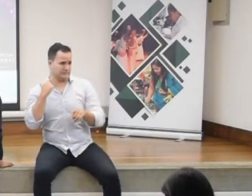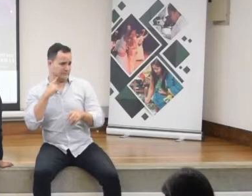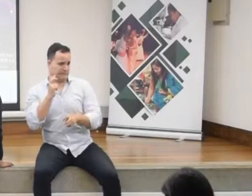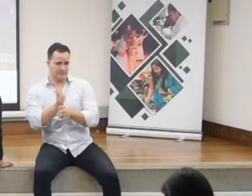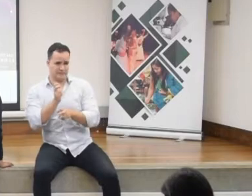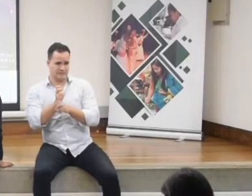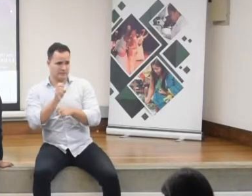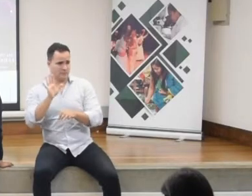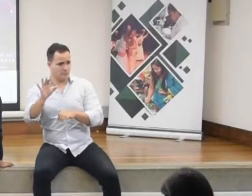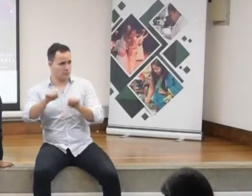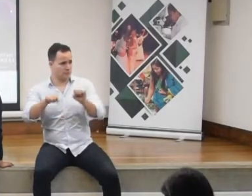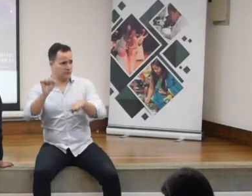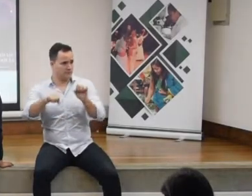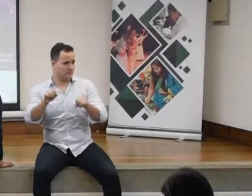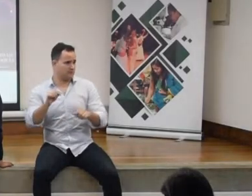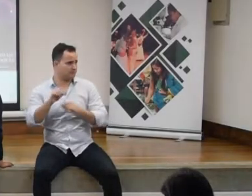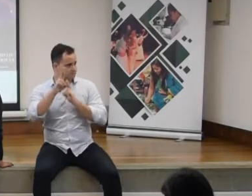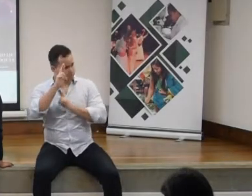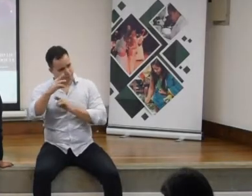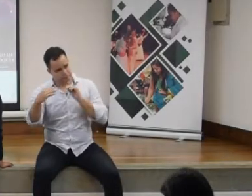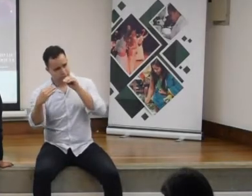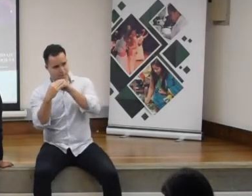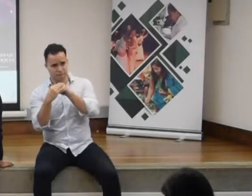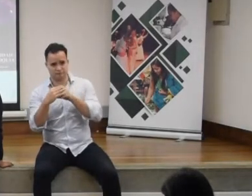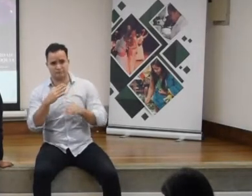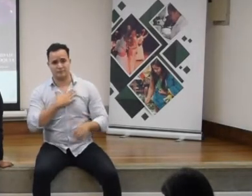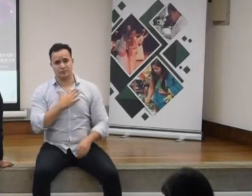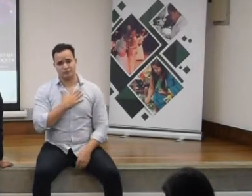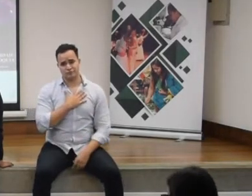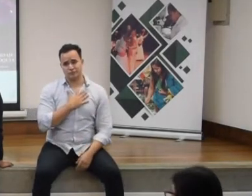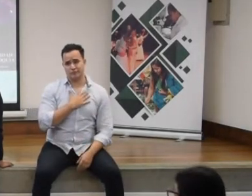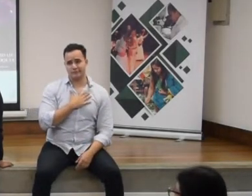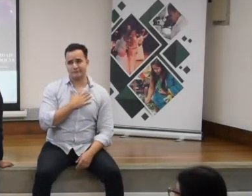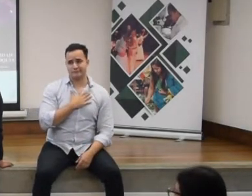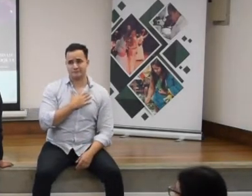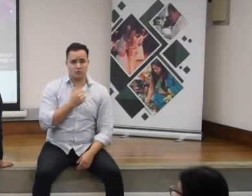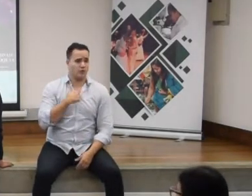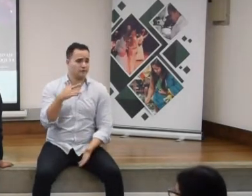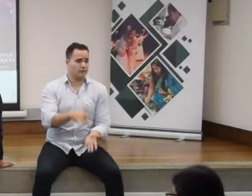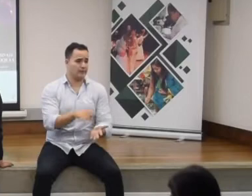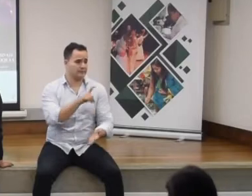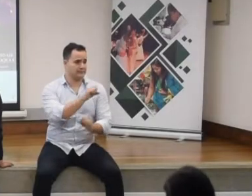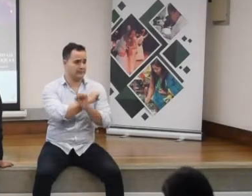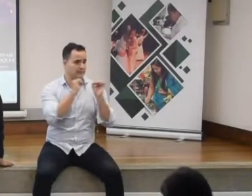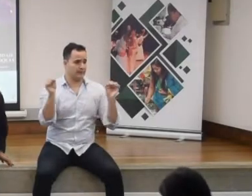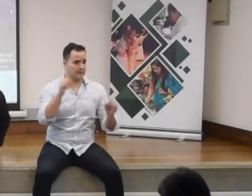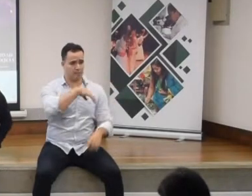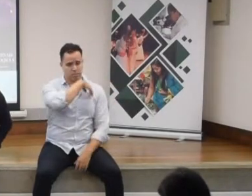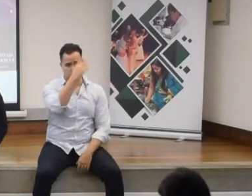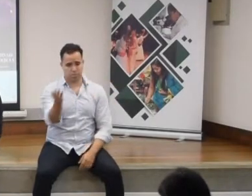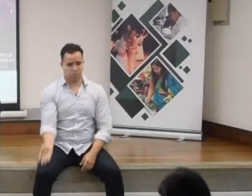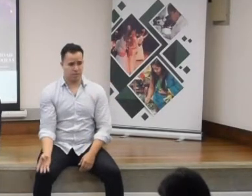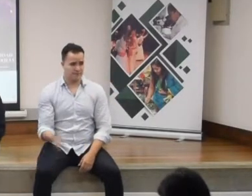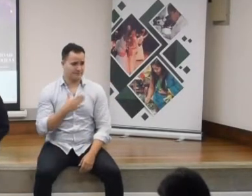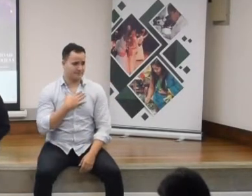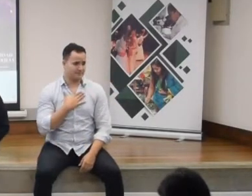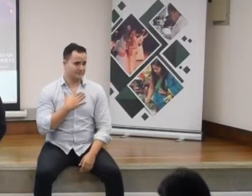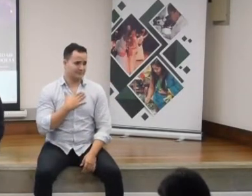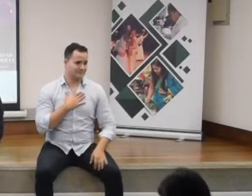opciones puedan estar. Entonces, como yo voy de la casa, llego como a las 6 de la mañana, entonces a las 8. Bueno,